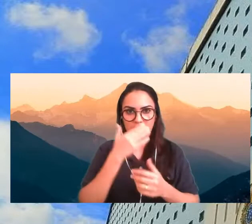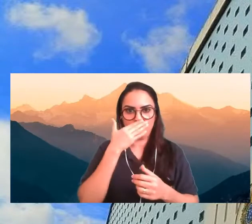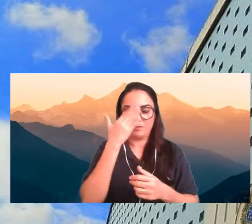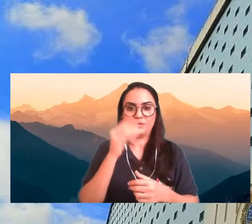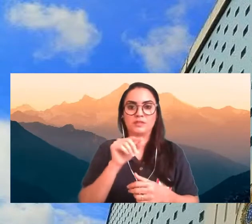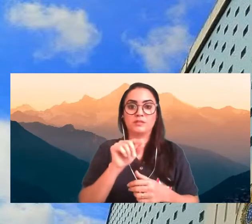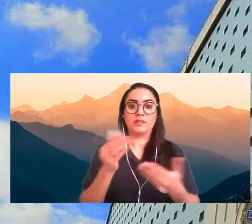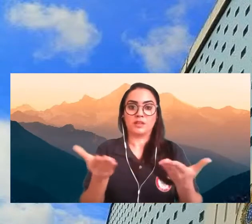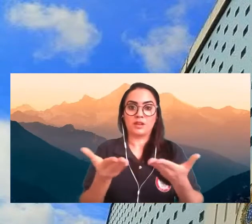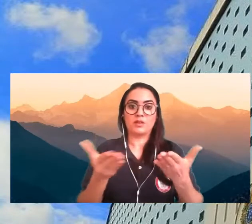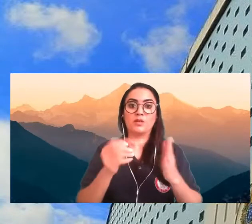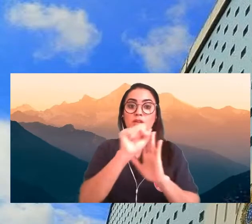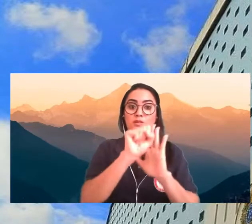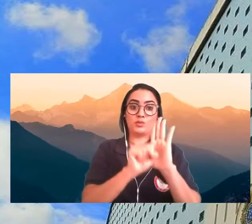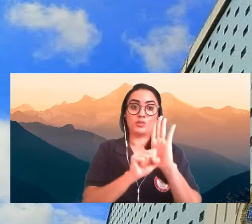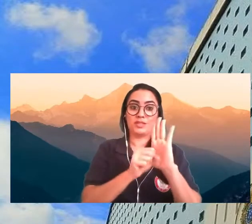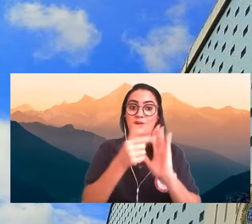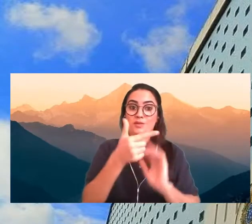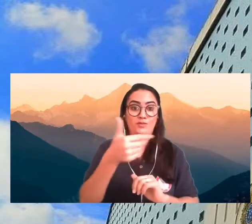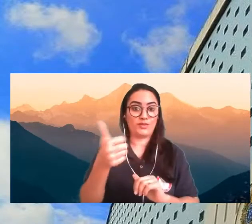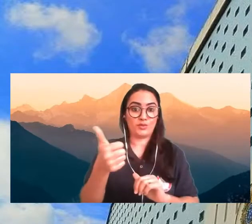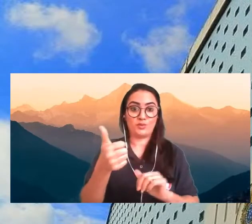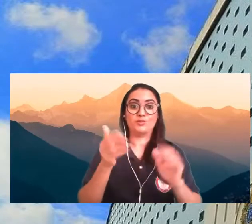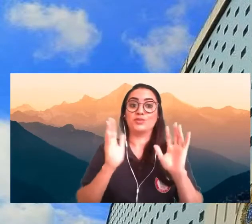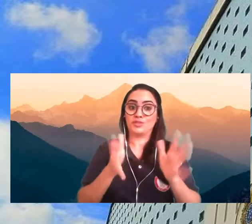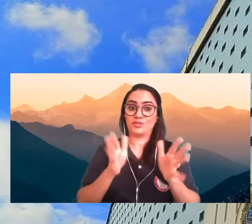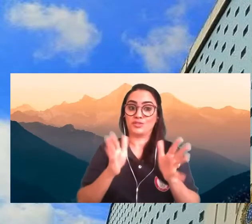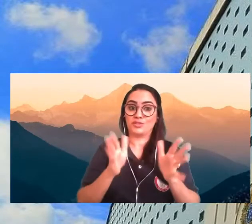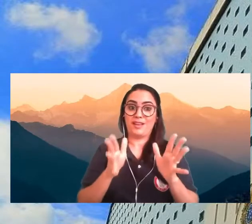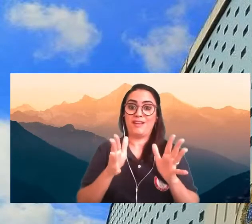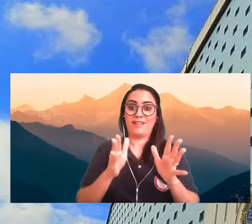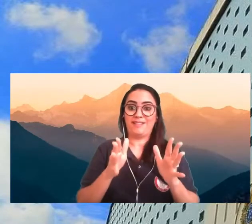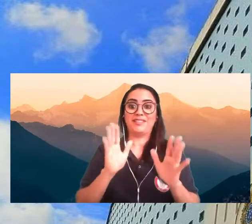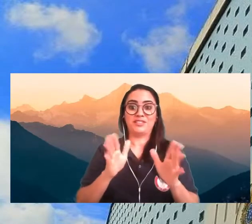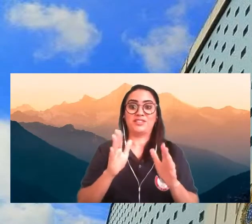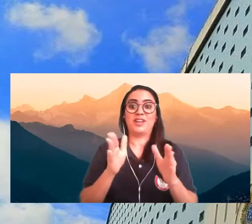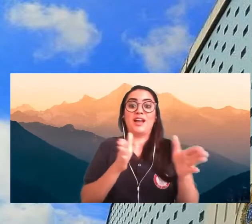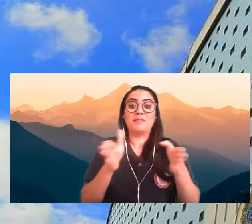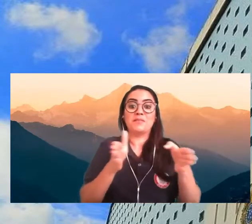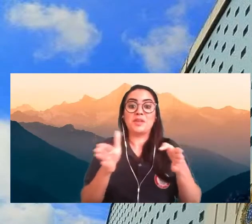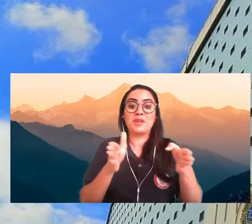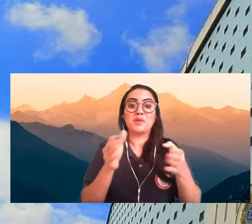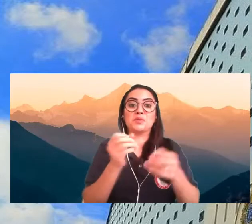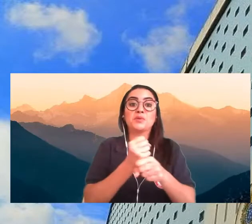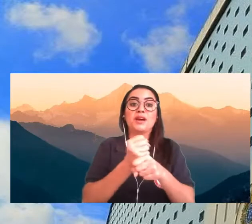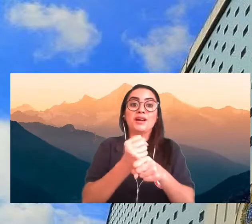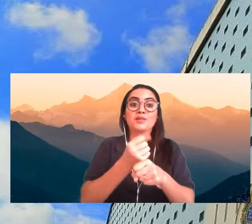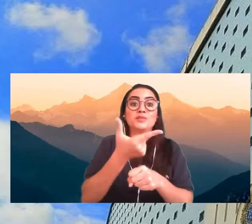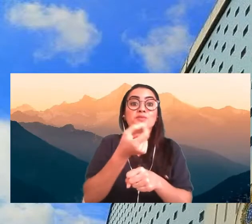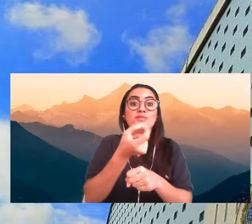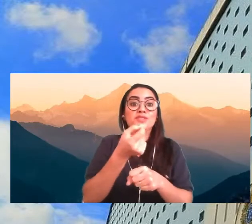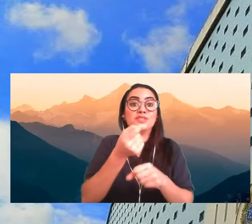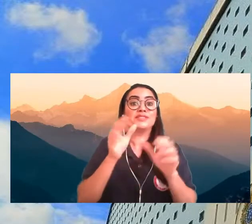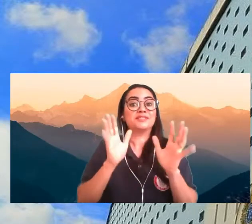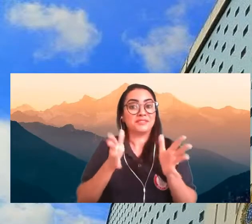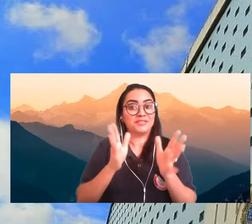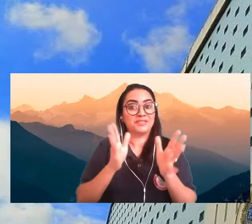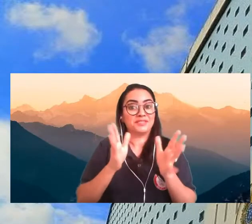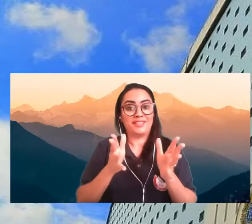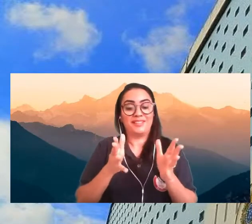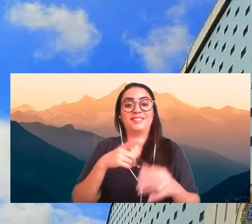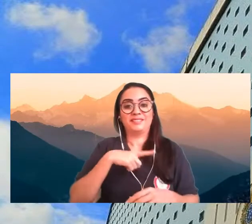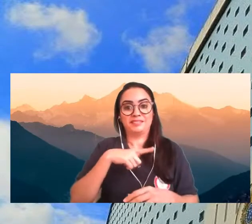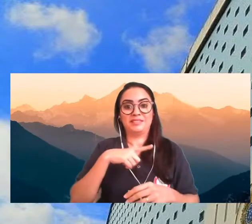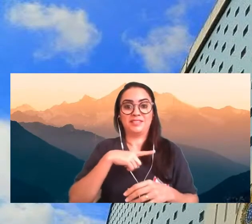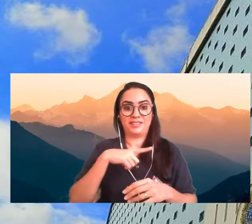XXI. Nós já estamos vivendo isso, estamos vivendo há duas décadas, no qual se previa, já em 1995,